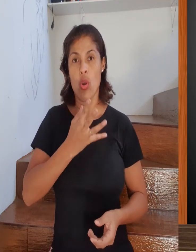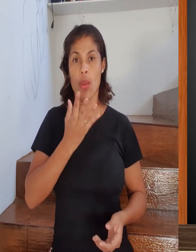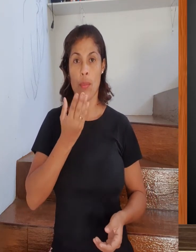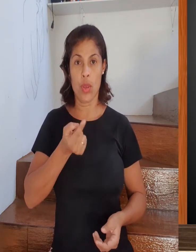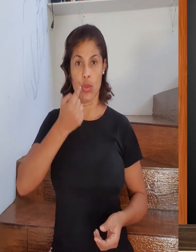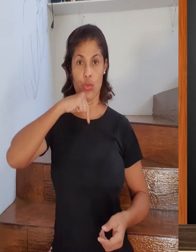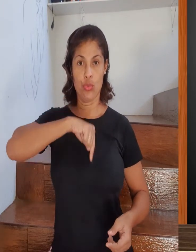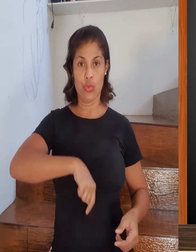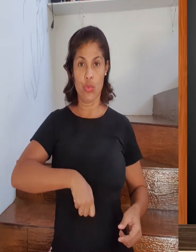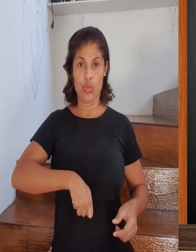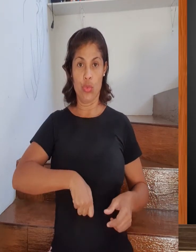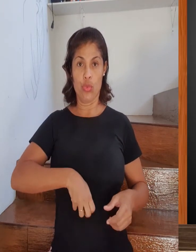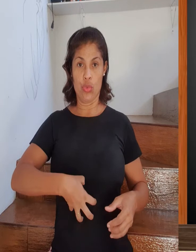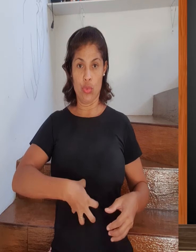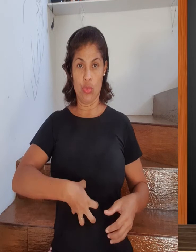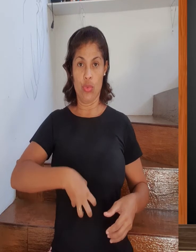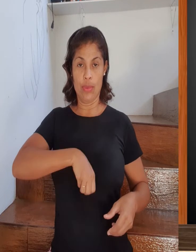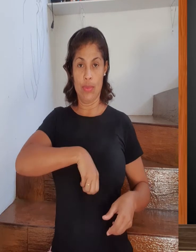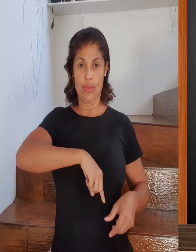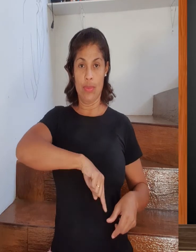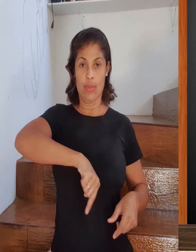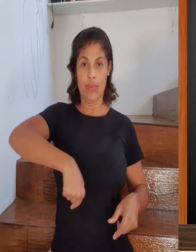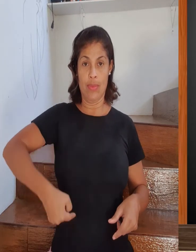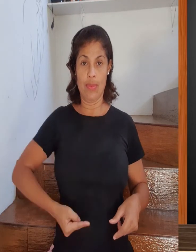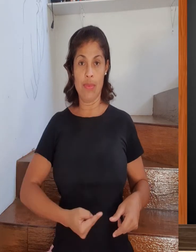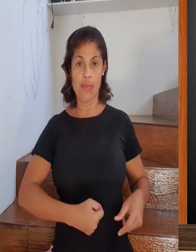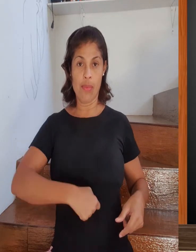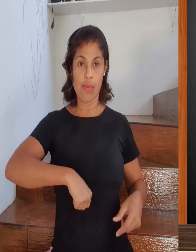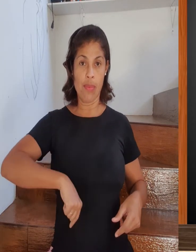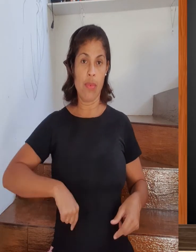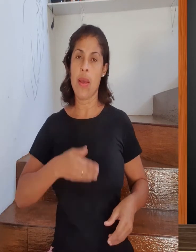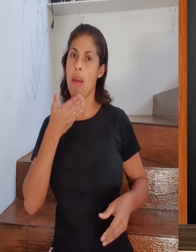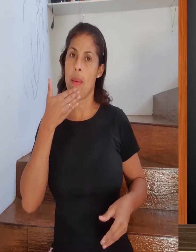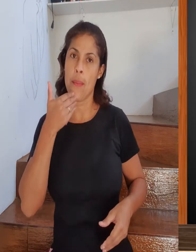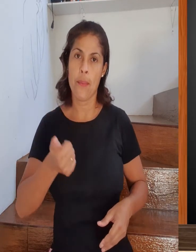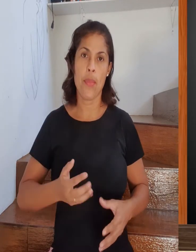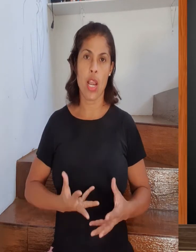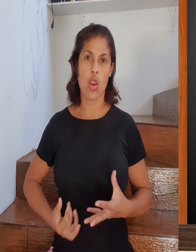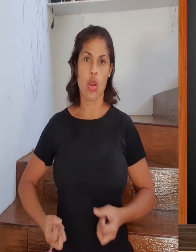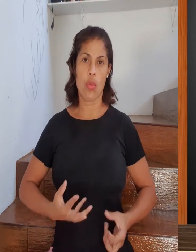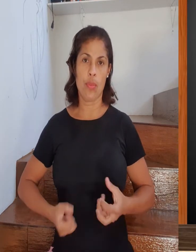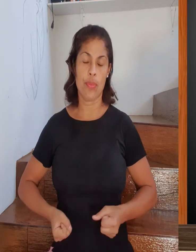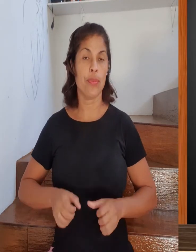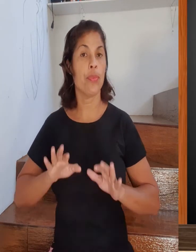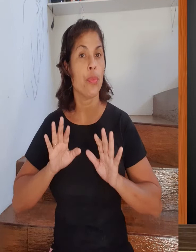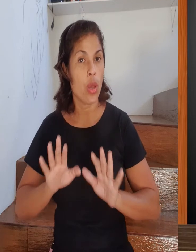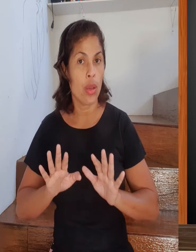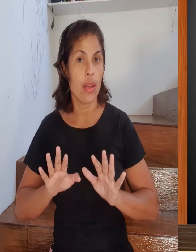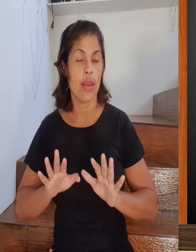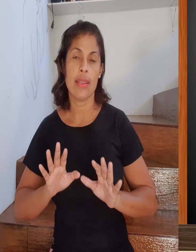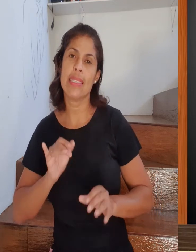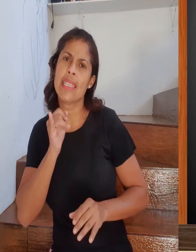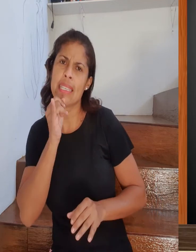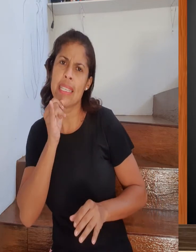o medicamento sai do estômago e atinge o intestino, melhor para a sua absorção. Por